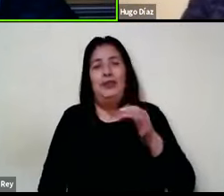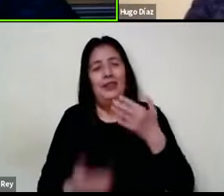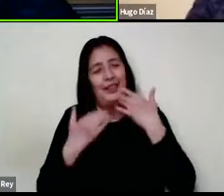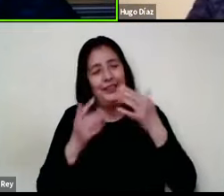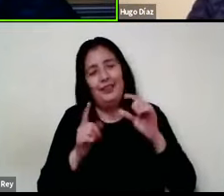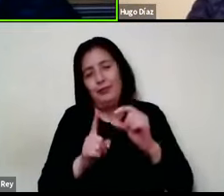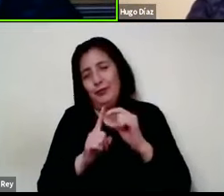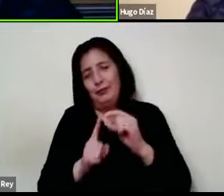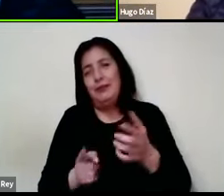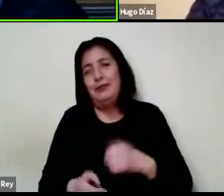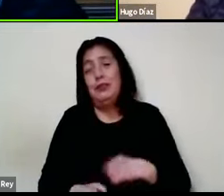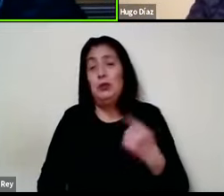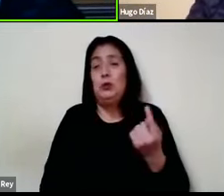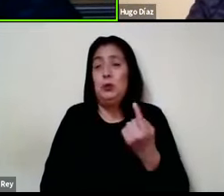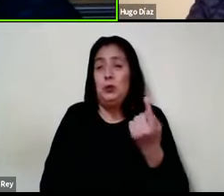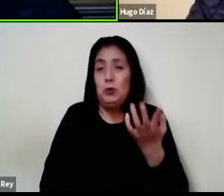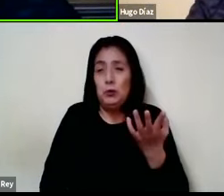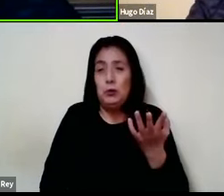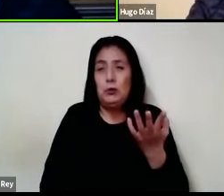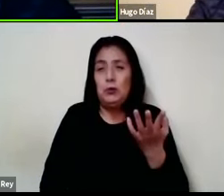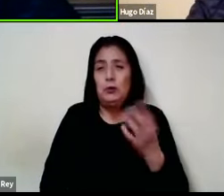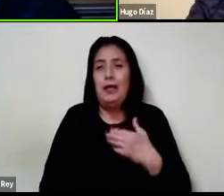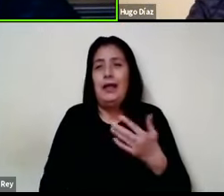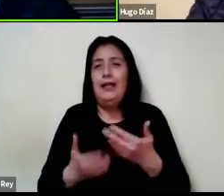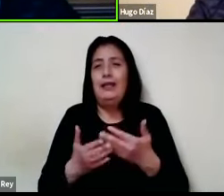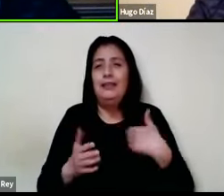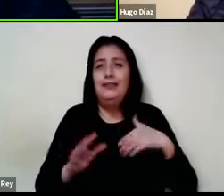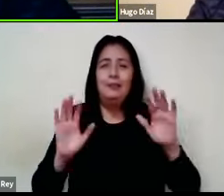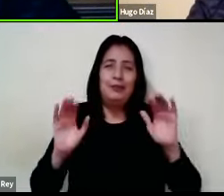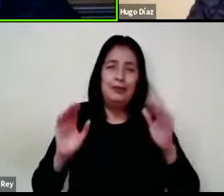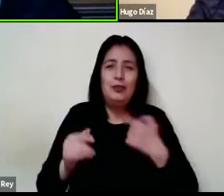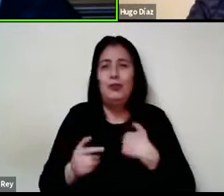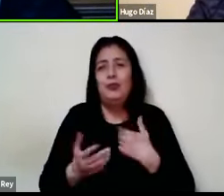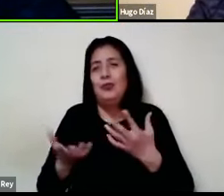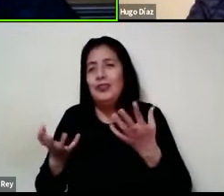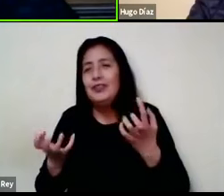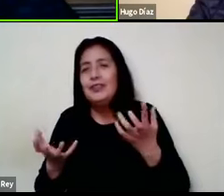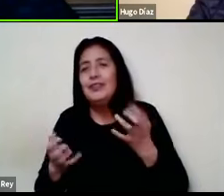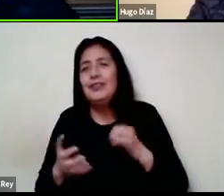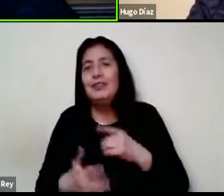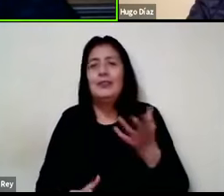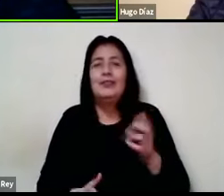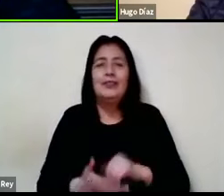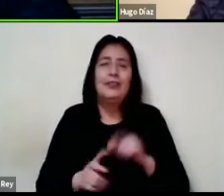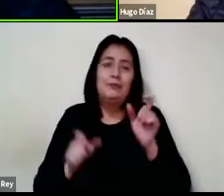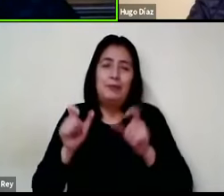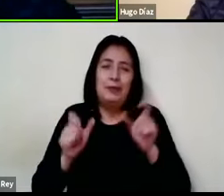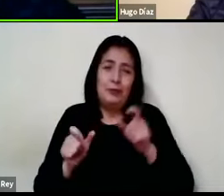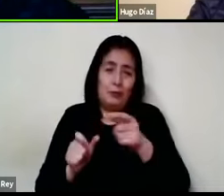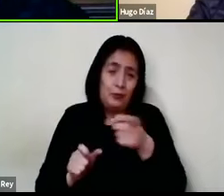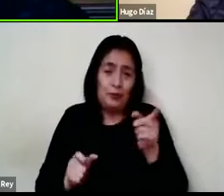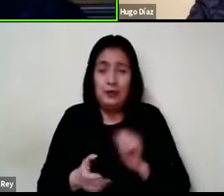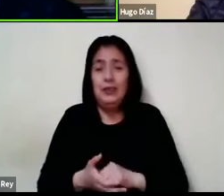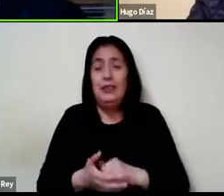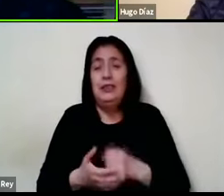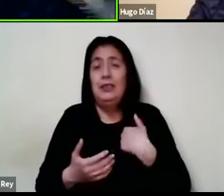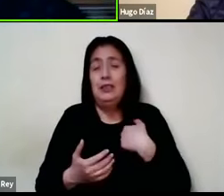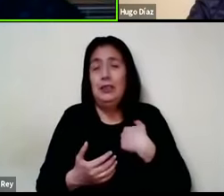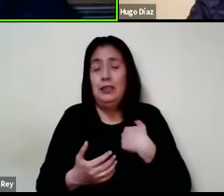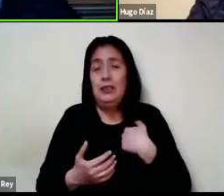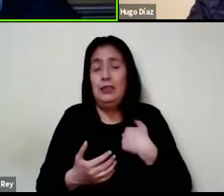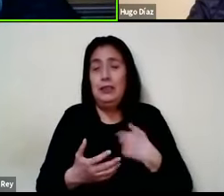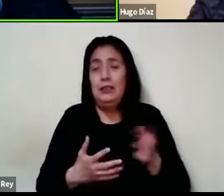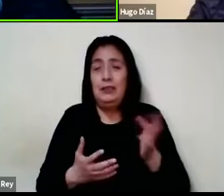palabras. Y solamente para despedirme, tal vez yo solo quiero Que las personas, igual que estoy levantando un poquito